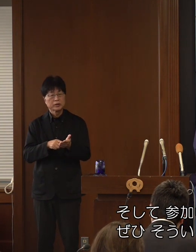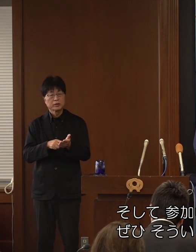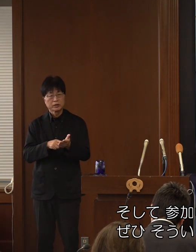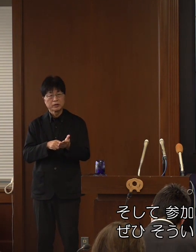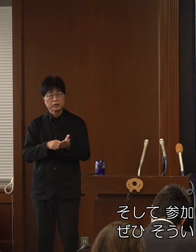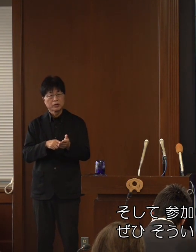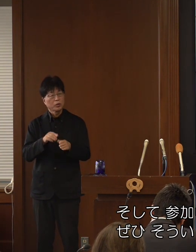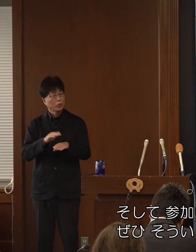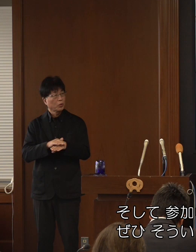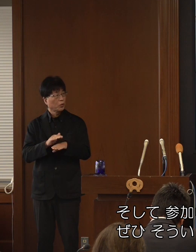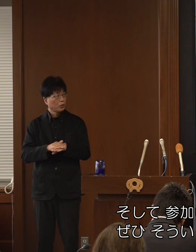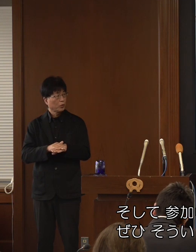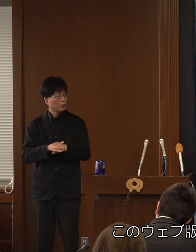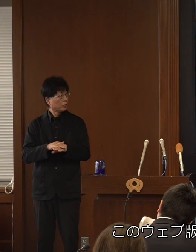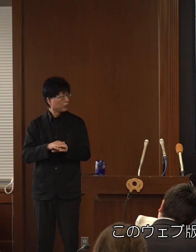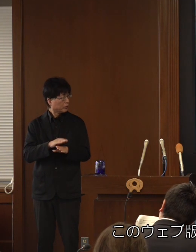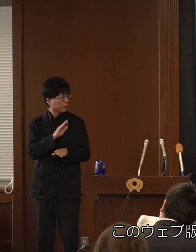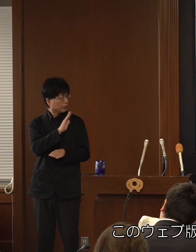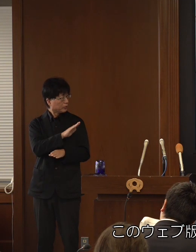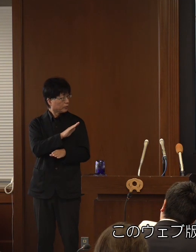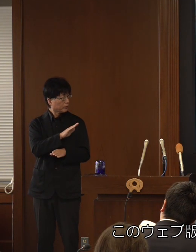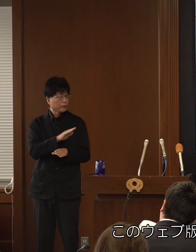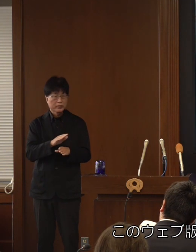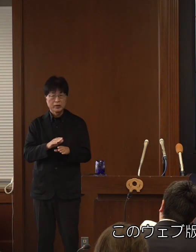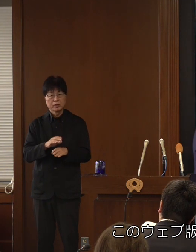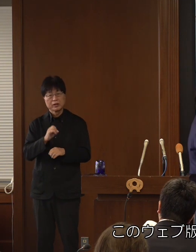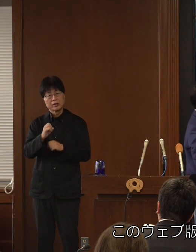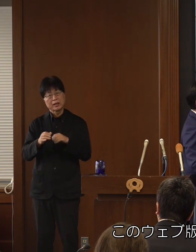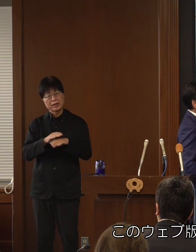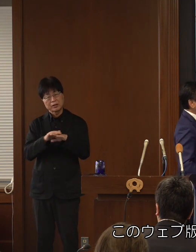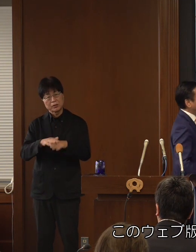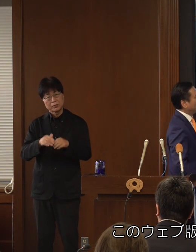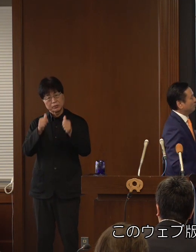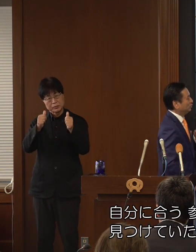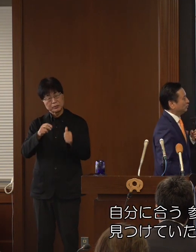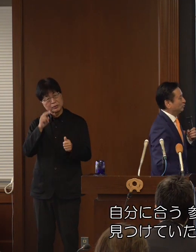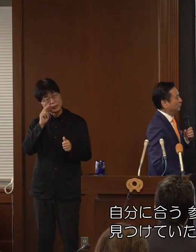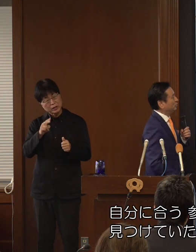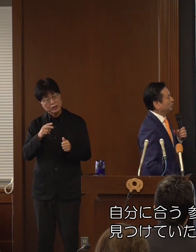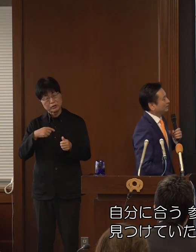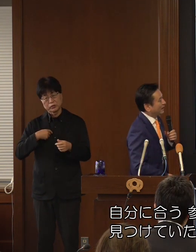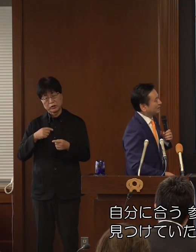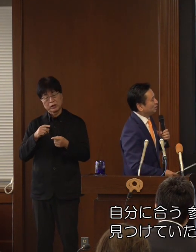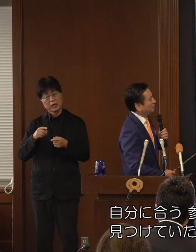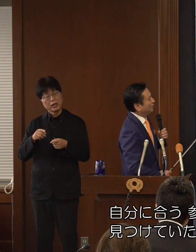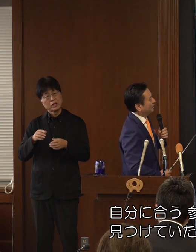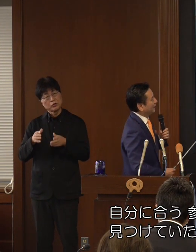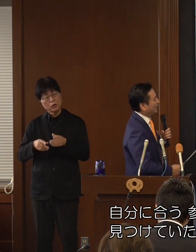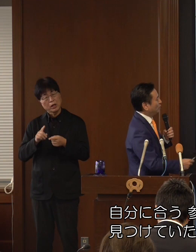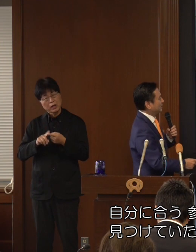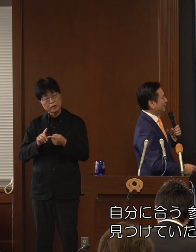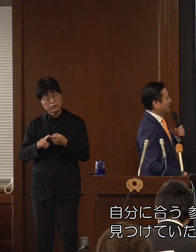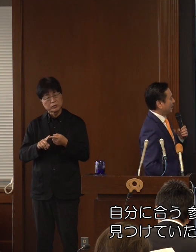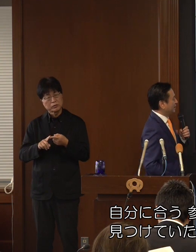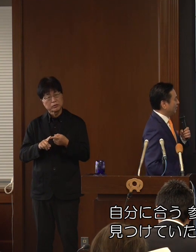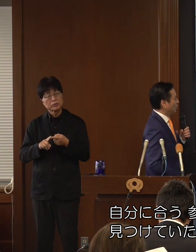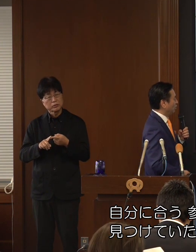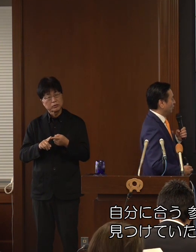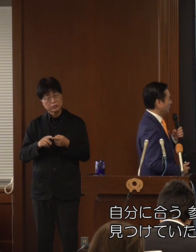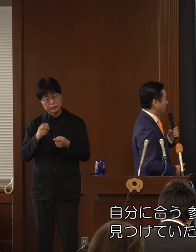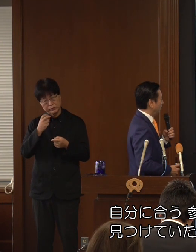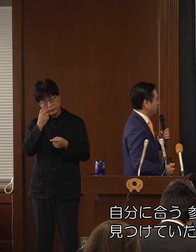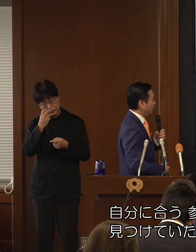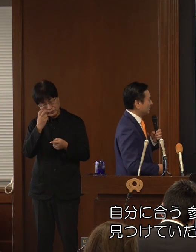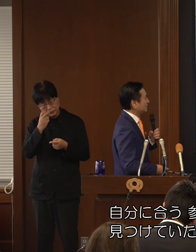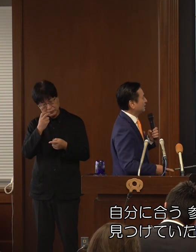ひそういったもので、このウェブ版などを見ていただきながら、自分に合う参加する何かを見つけていただきたいと